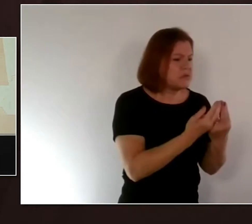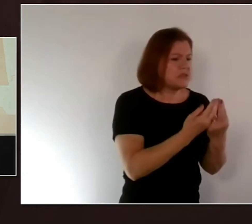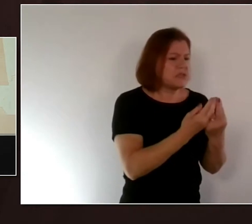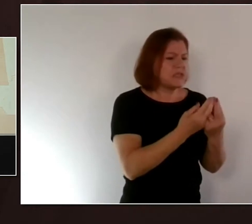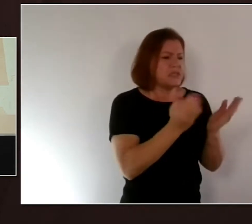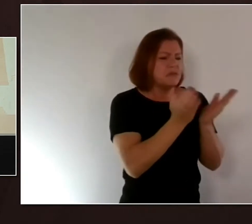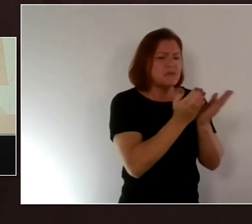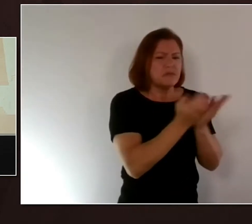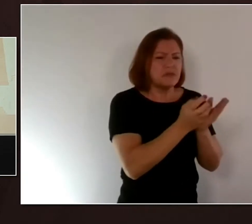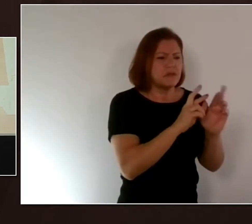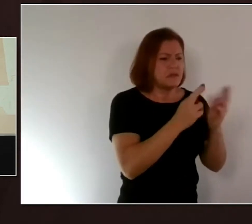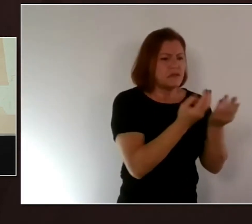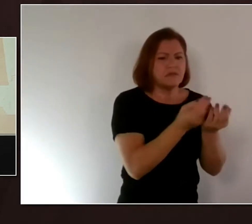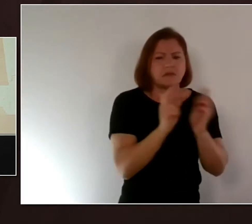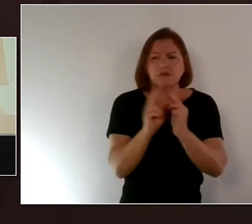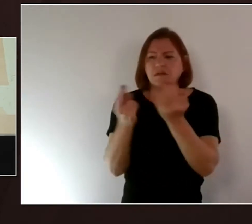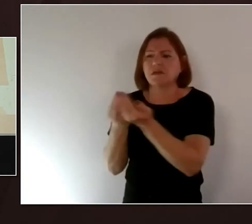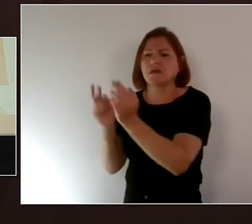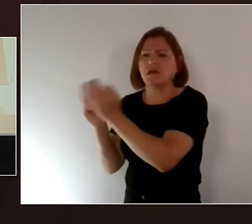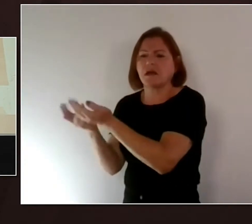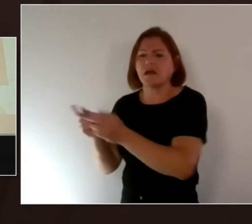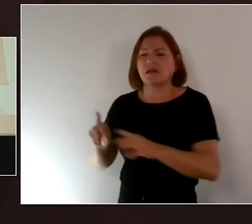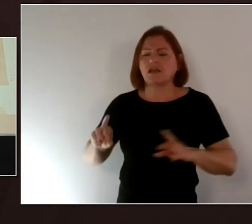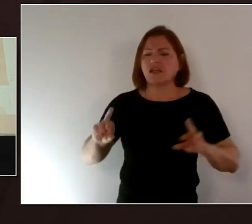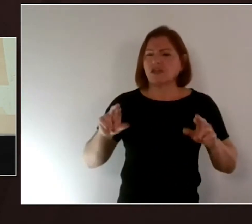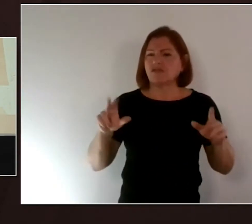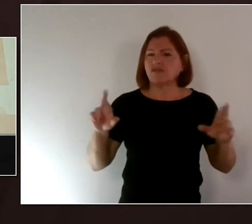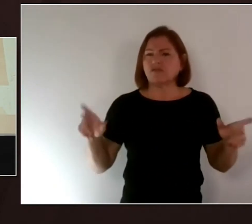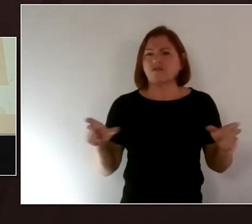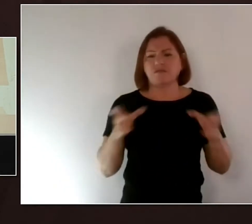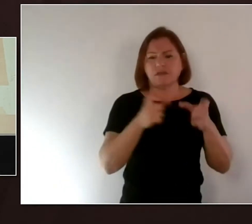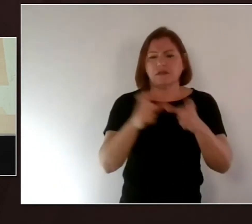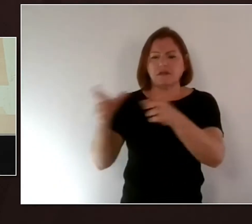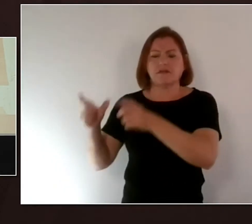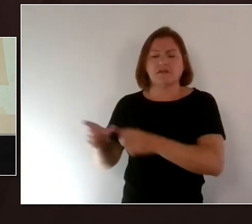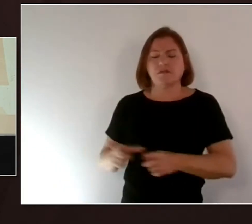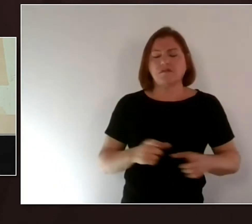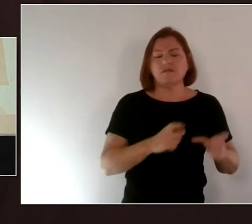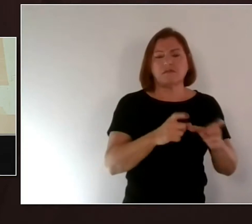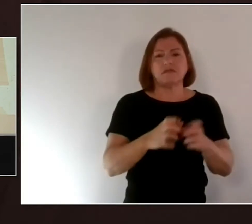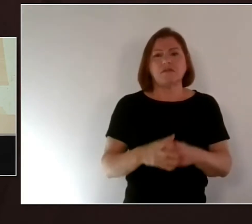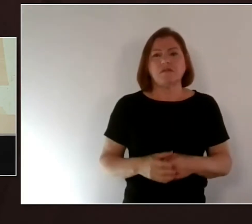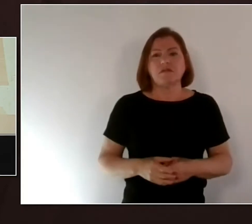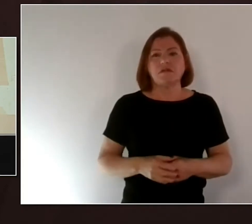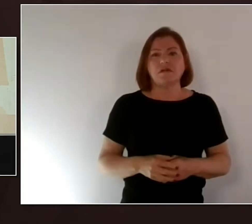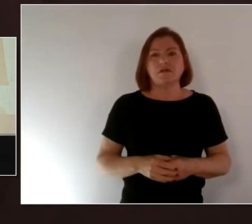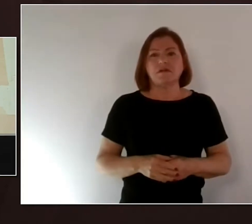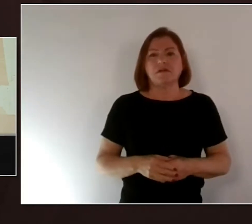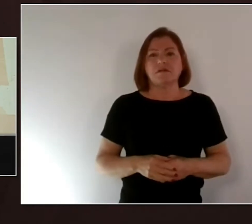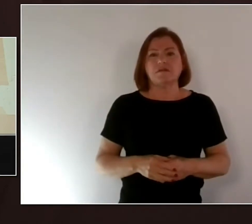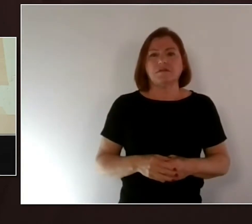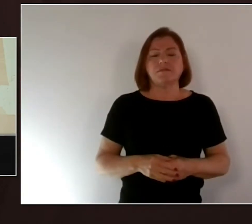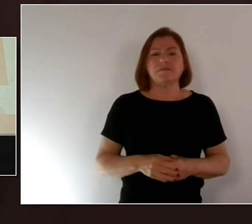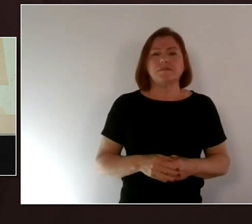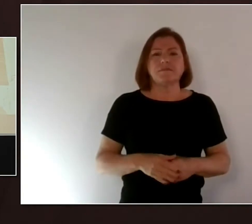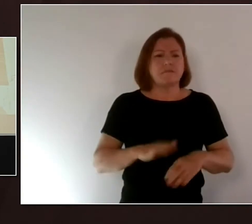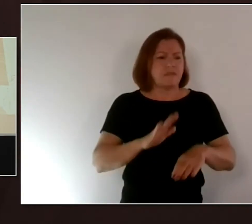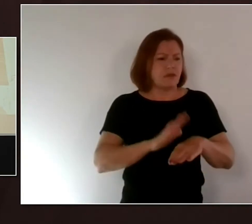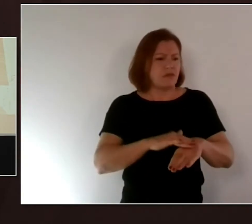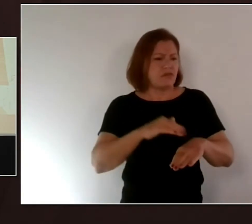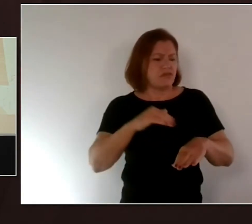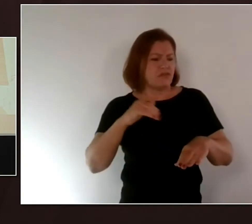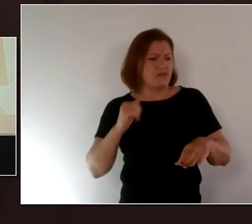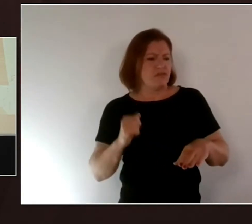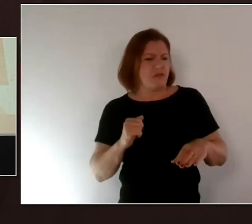Eu vou lendo aqui, vocês vão entender. Templos públicos, as chamadas igrejas cristãs, agora começaram